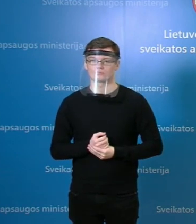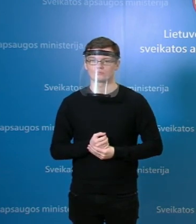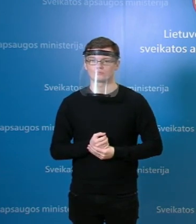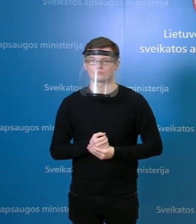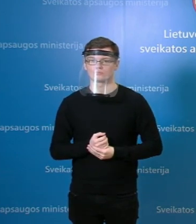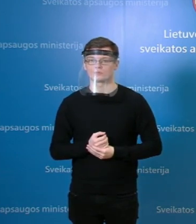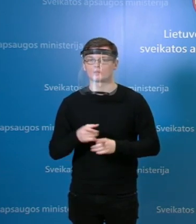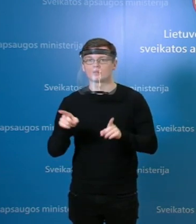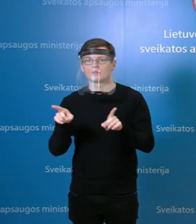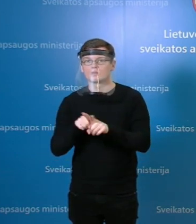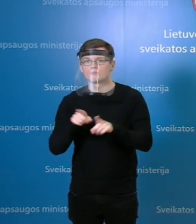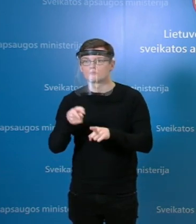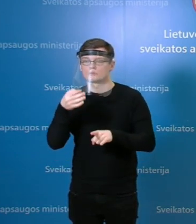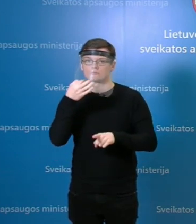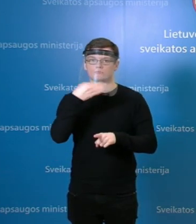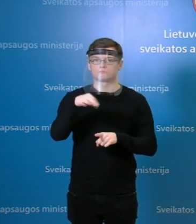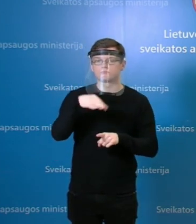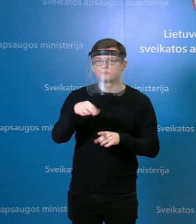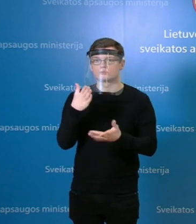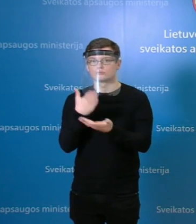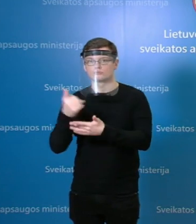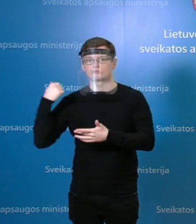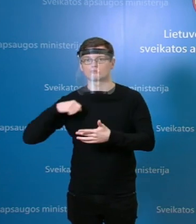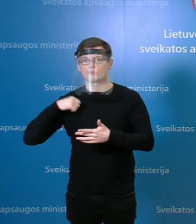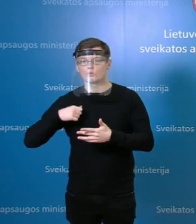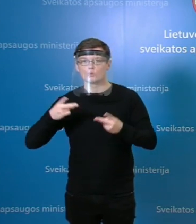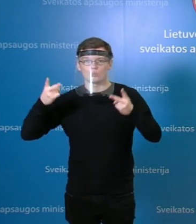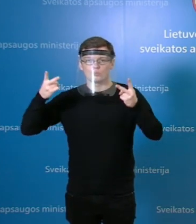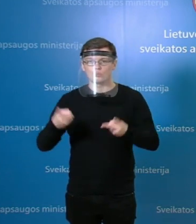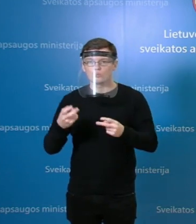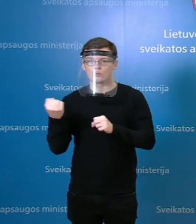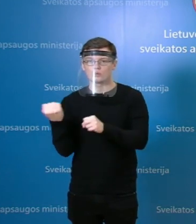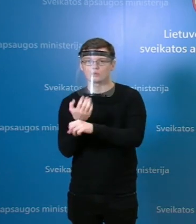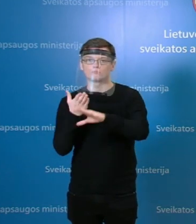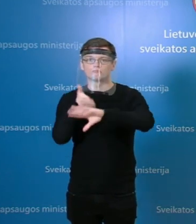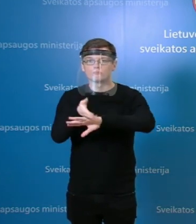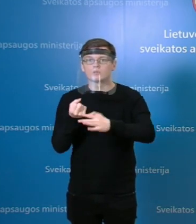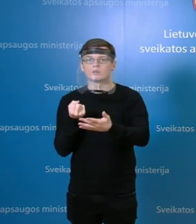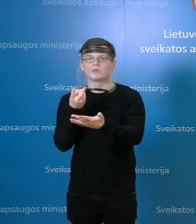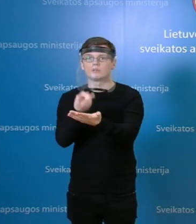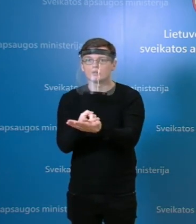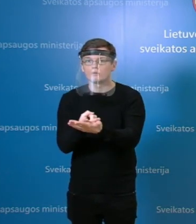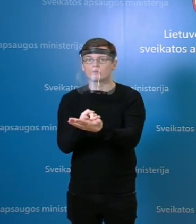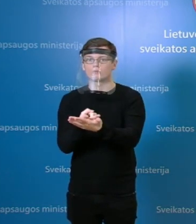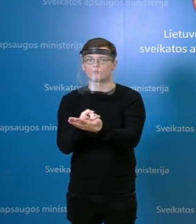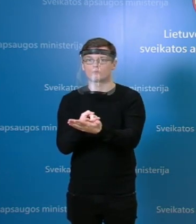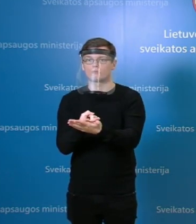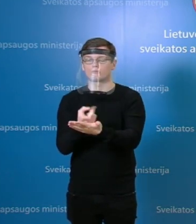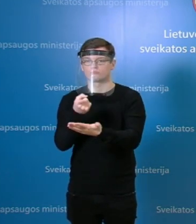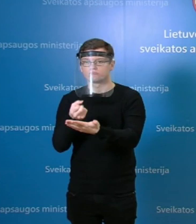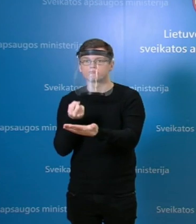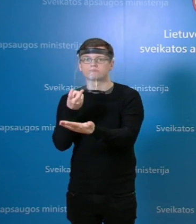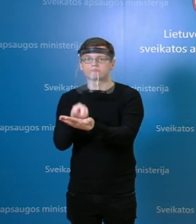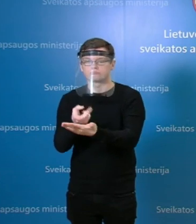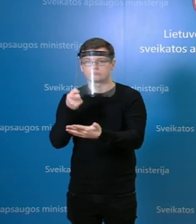sulaukiam nepasitenkinimo ir pasipiktinimo iš pacientų, kuriem reikia kreiptis į ligoninę ir reikia gulti stacionariniam